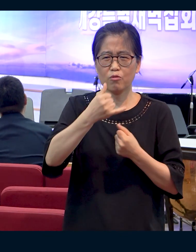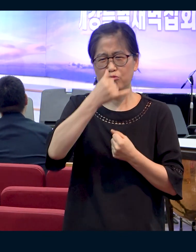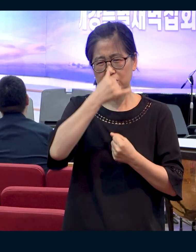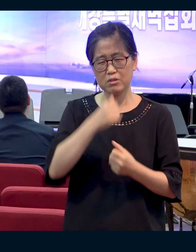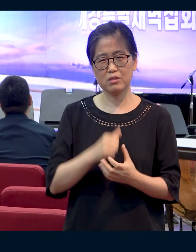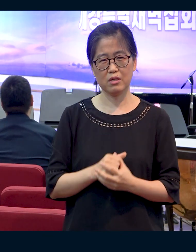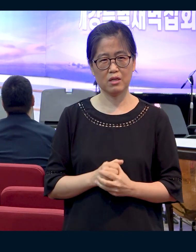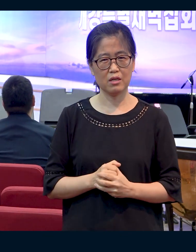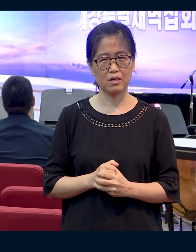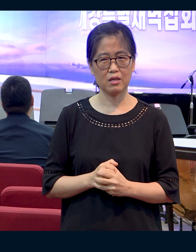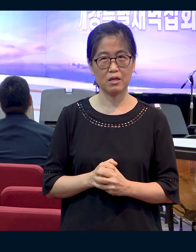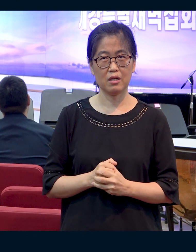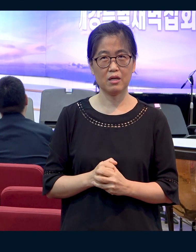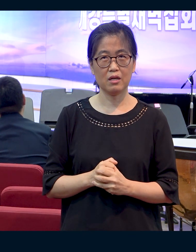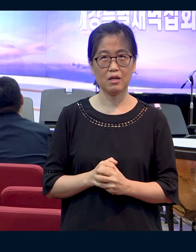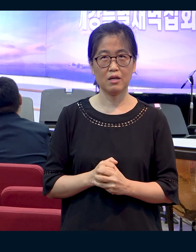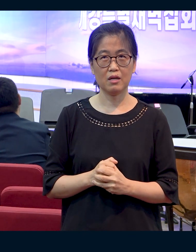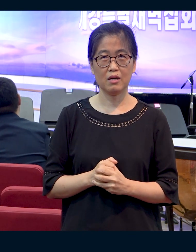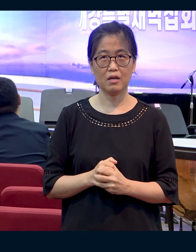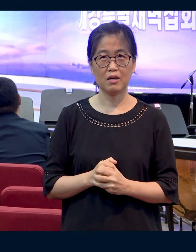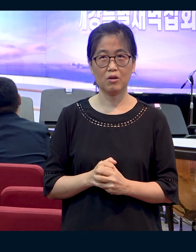그런 개성들이 어떻게 하나가 될 수 있는지,